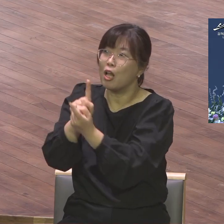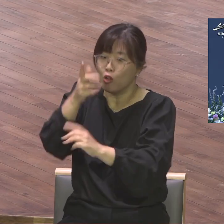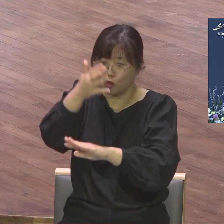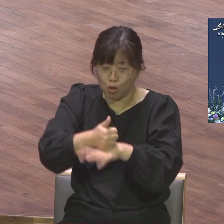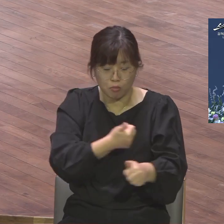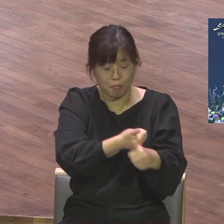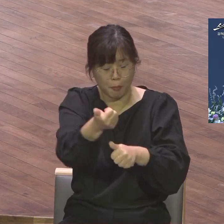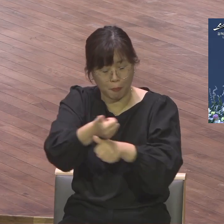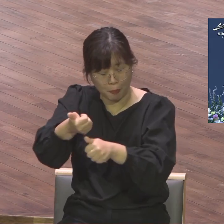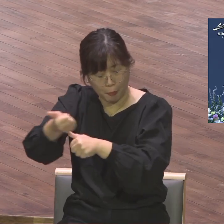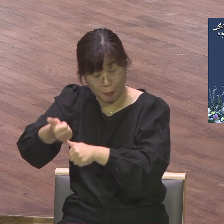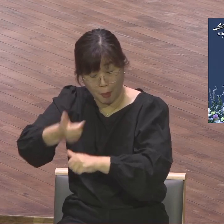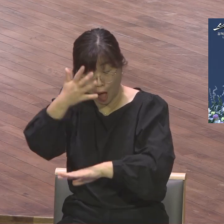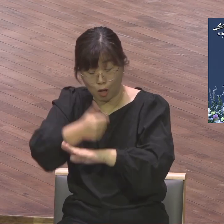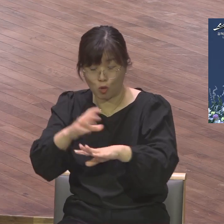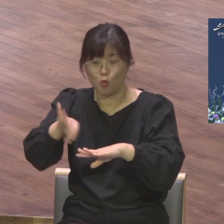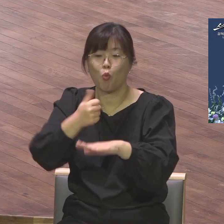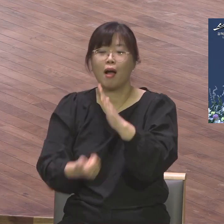되었다.